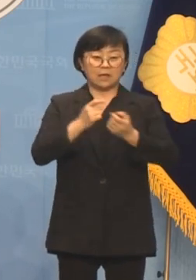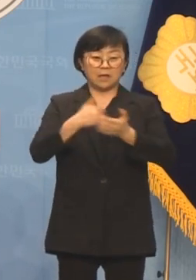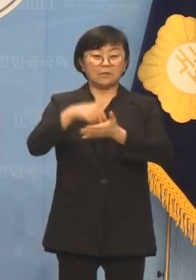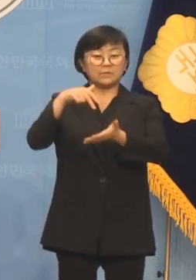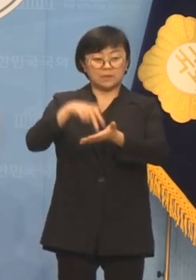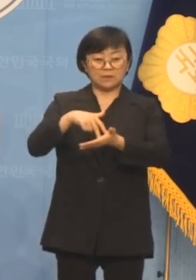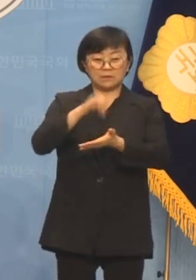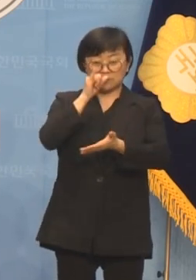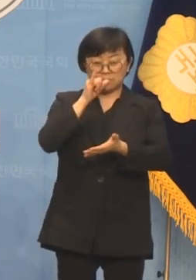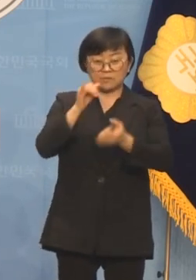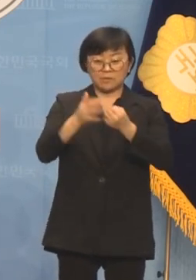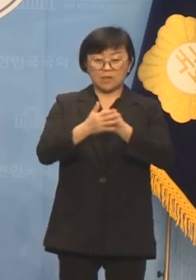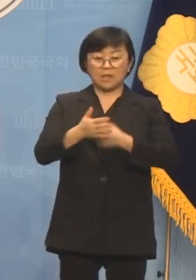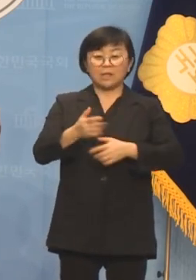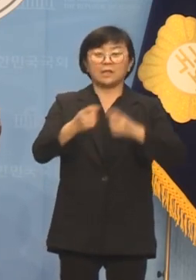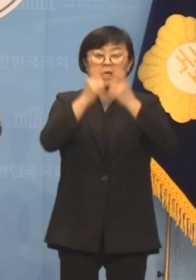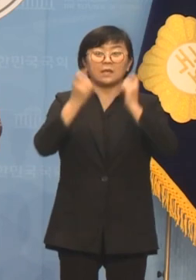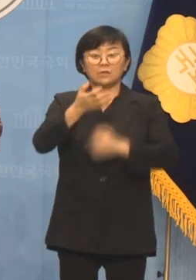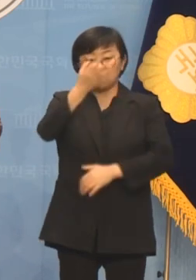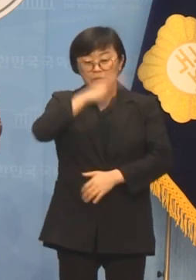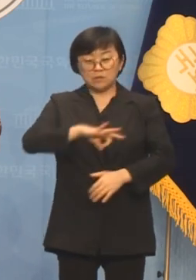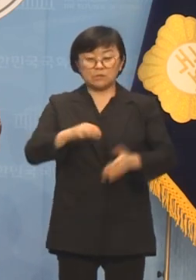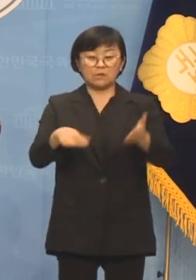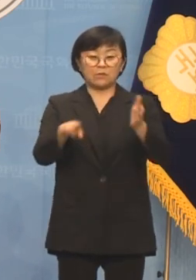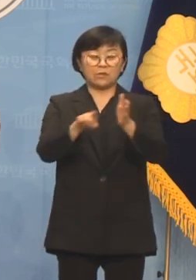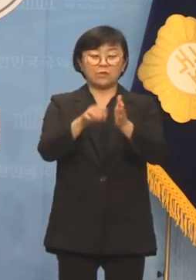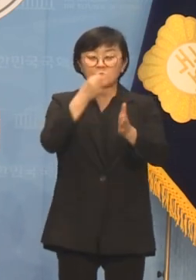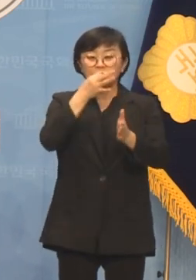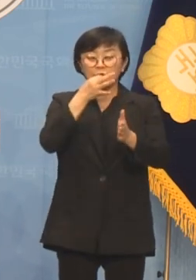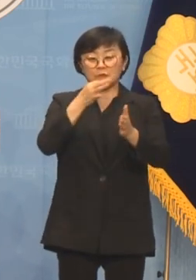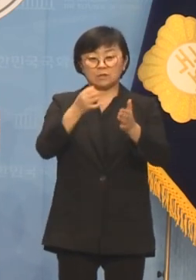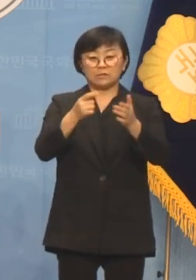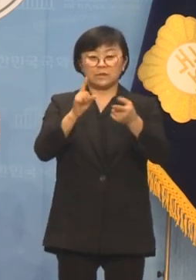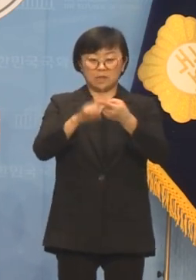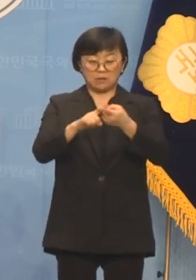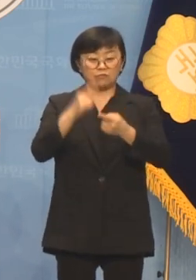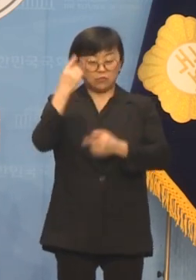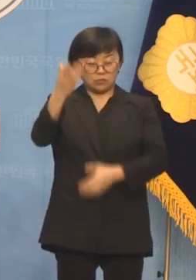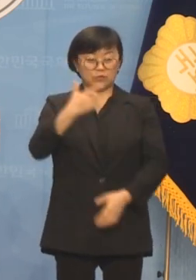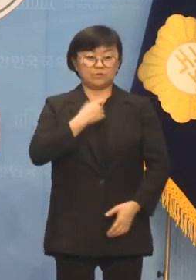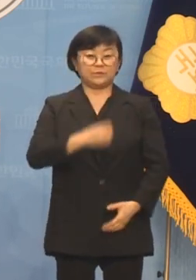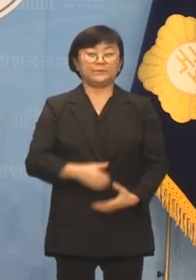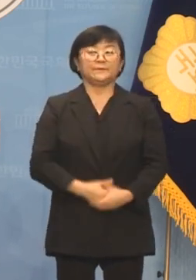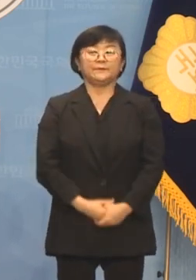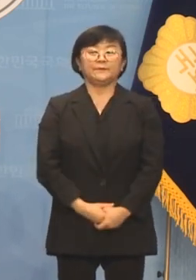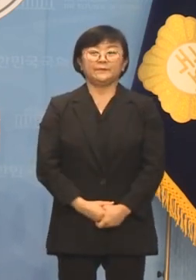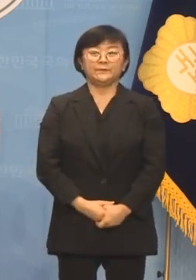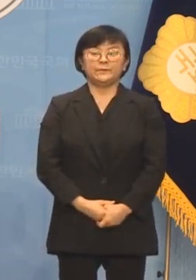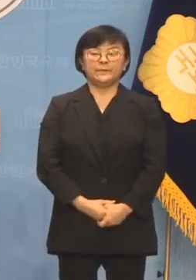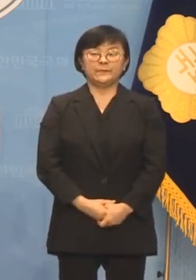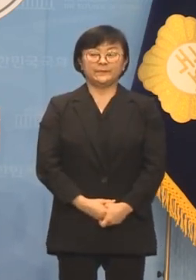입신양명, 사리사욕을 추구한 것은 아닌지 묻지 않을 수 없습니다.